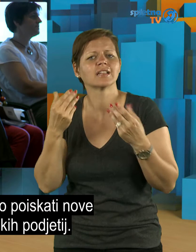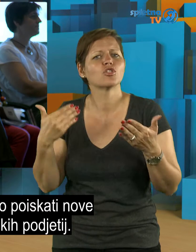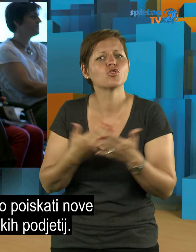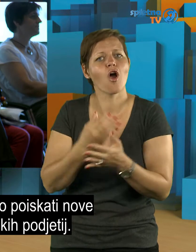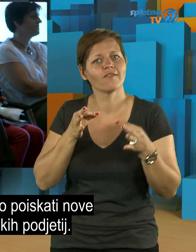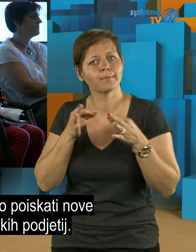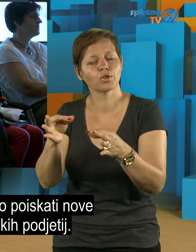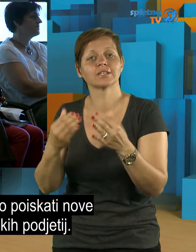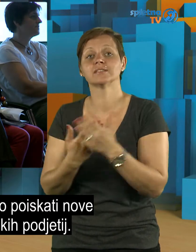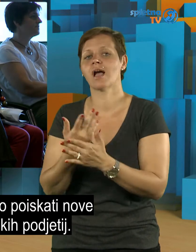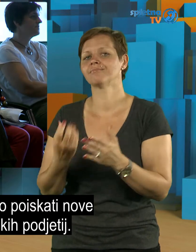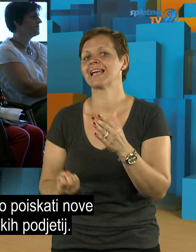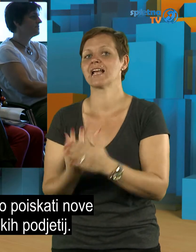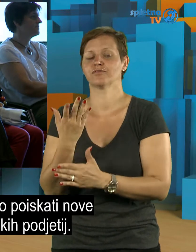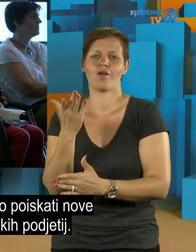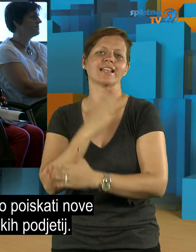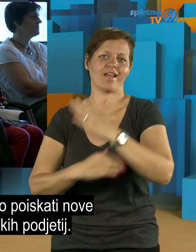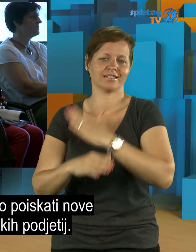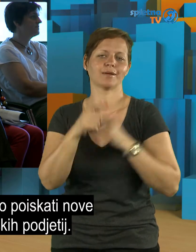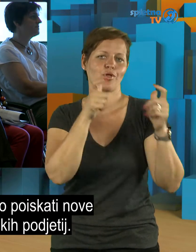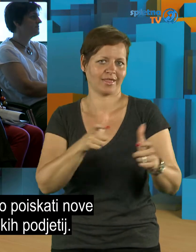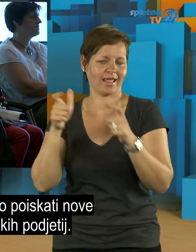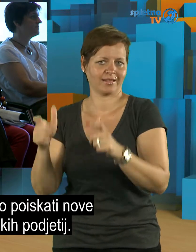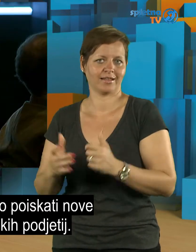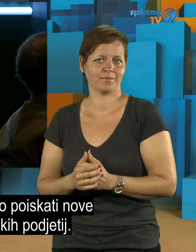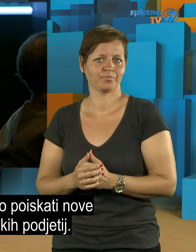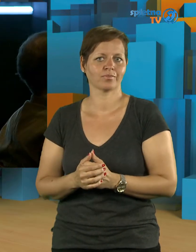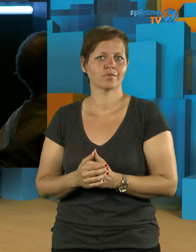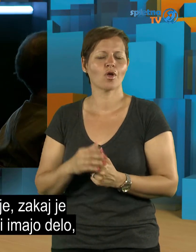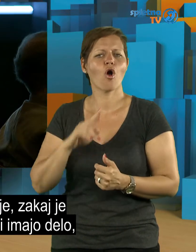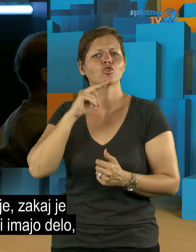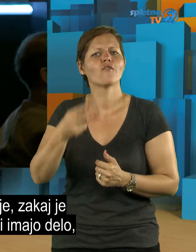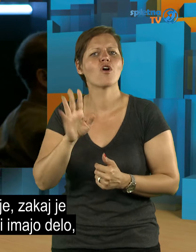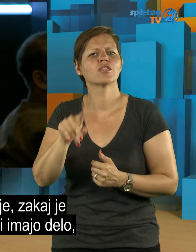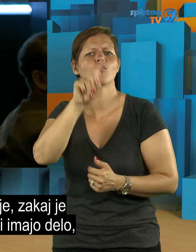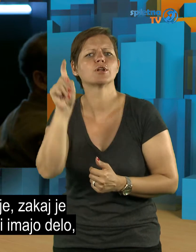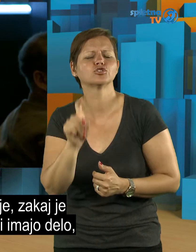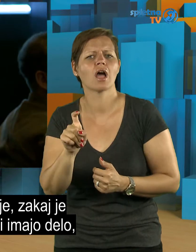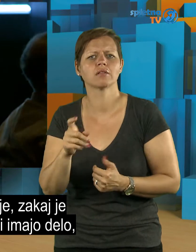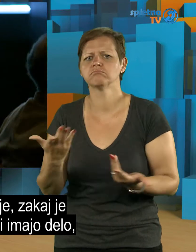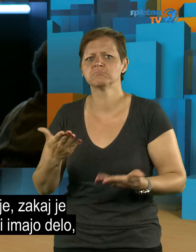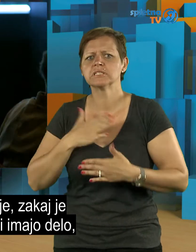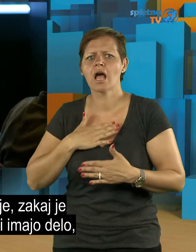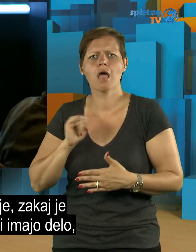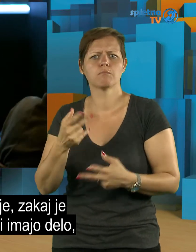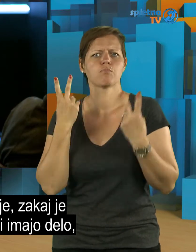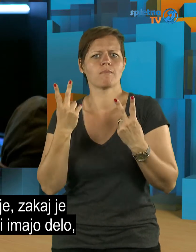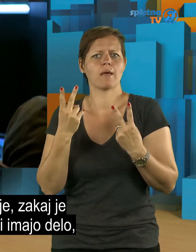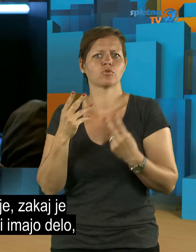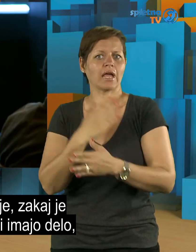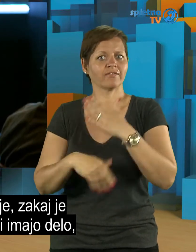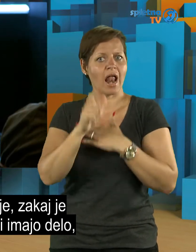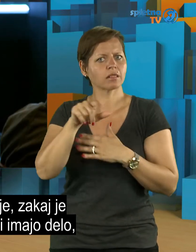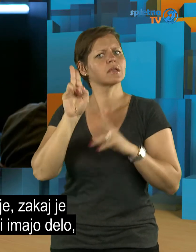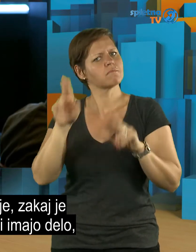poti za razvoj invalidskih podjetij. Odgovor na vprašanje, zakaj je pomembno,